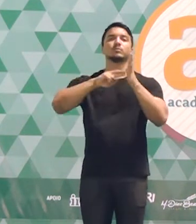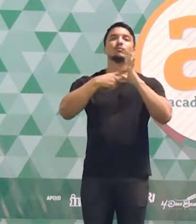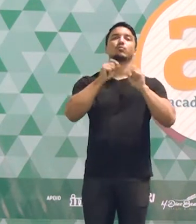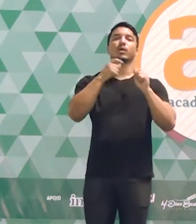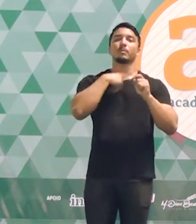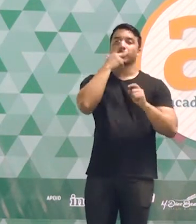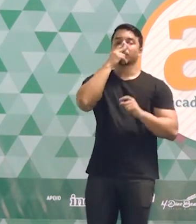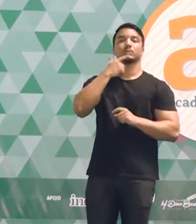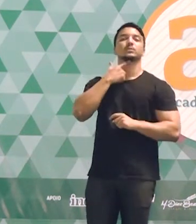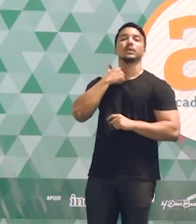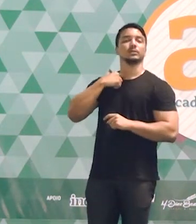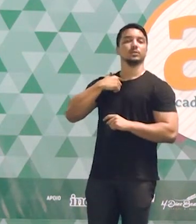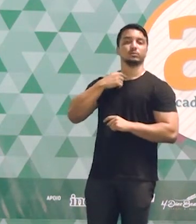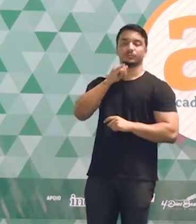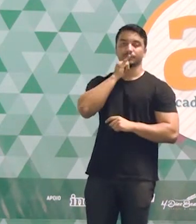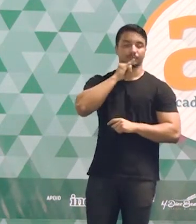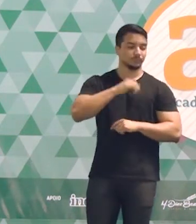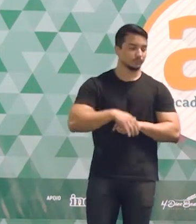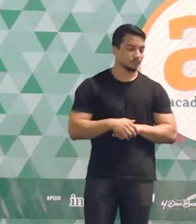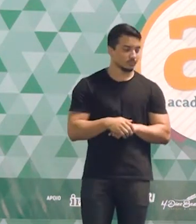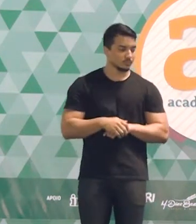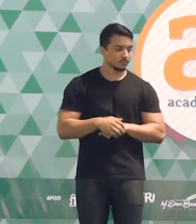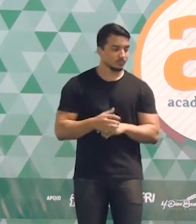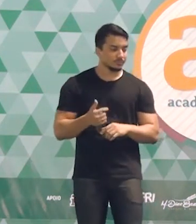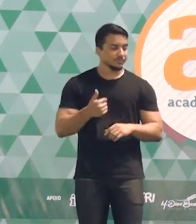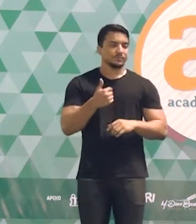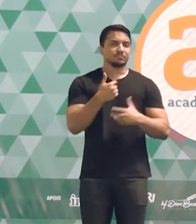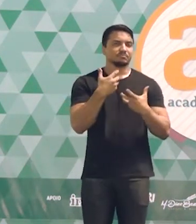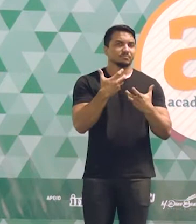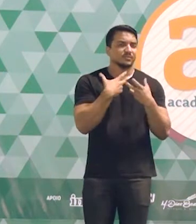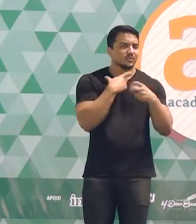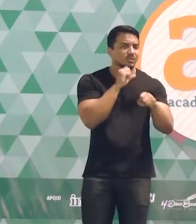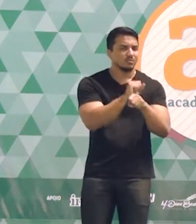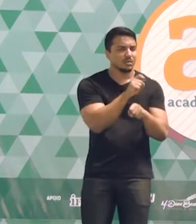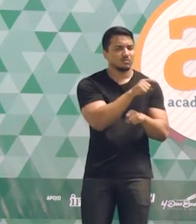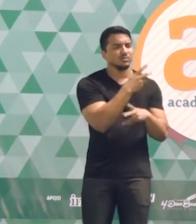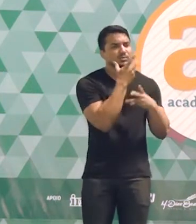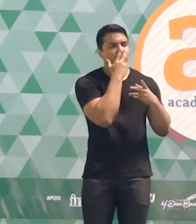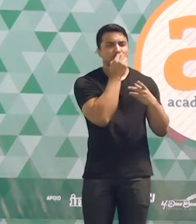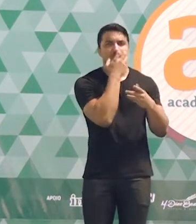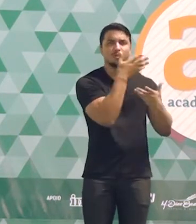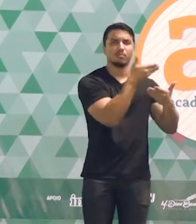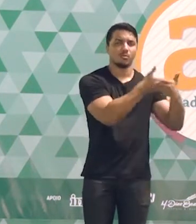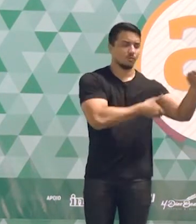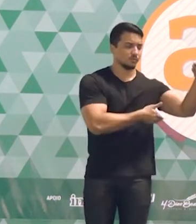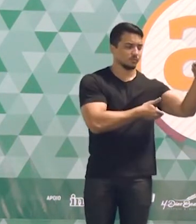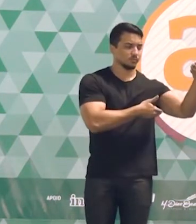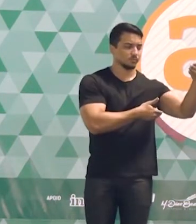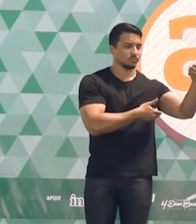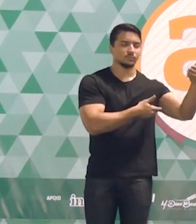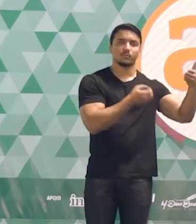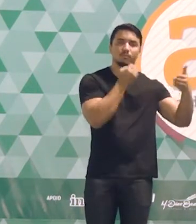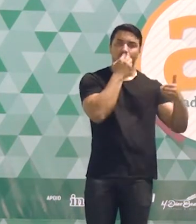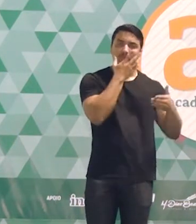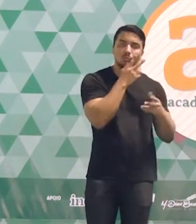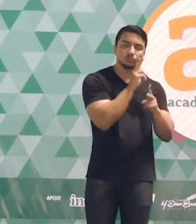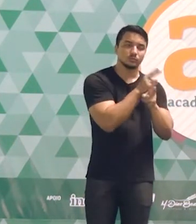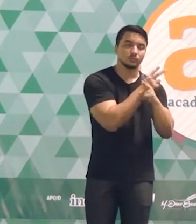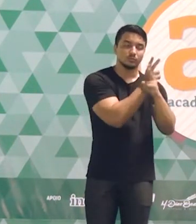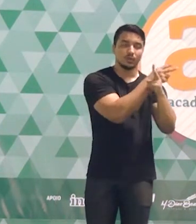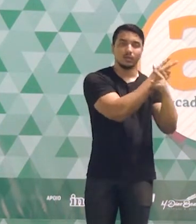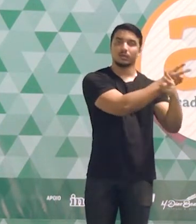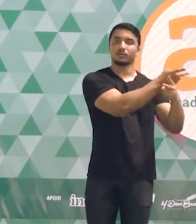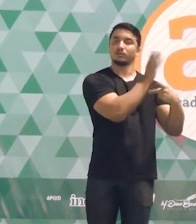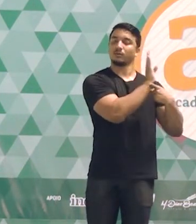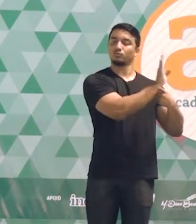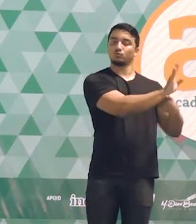expressa um desejo. Se eu disser assim, ó, cara, espero que você faça uma boa prova, bons ventos